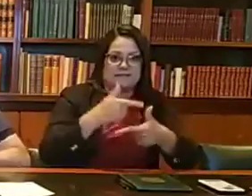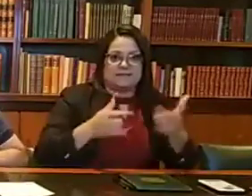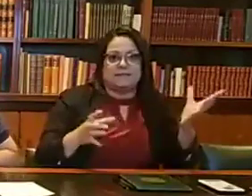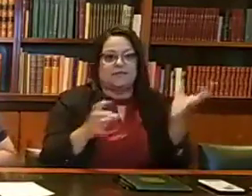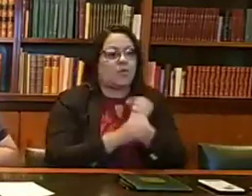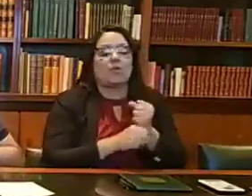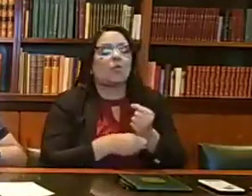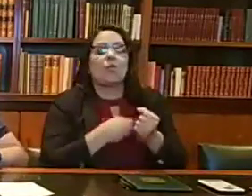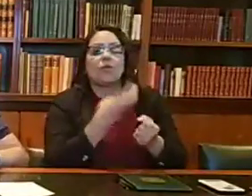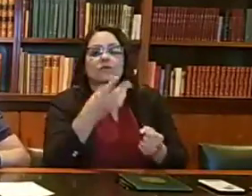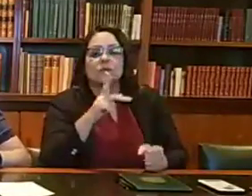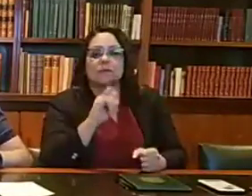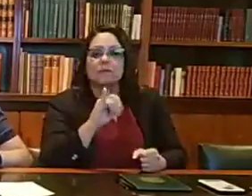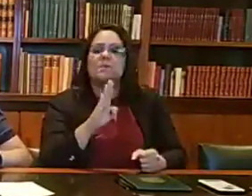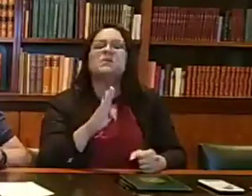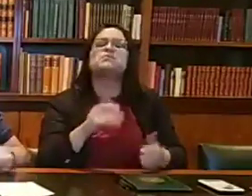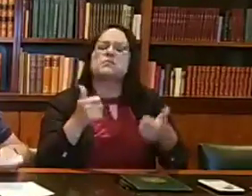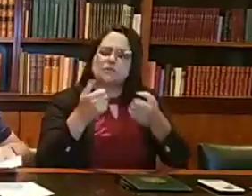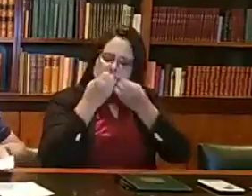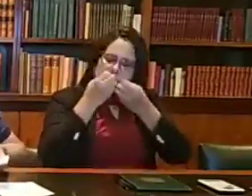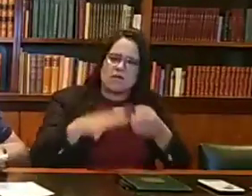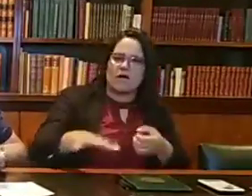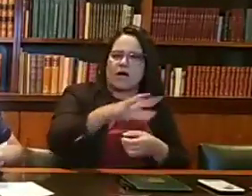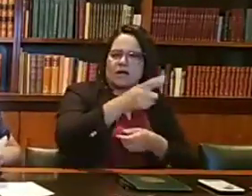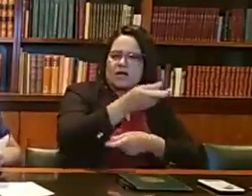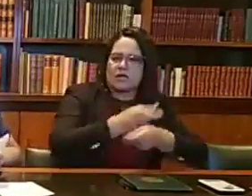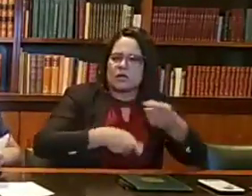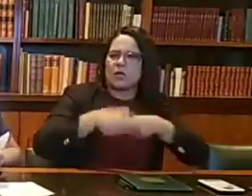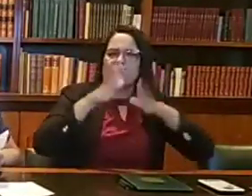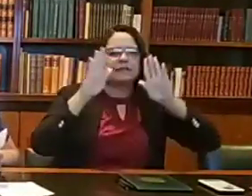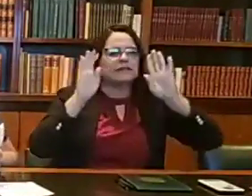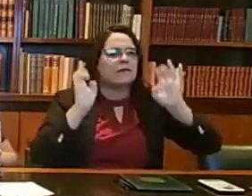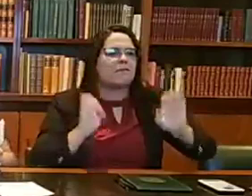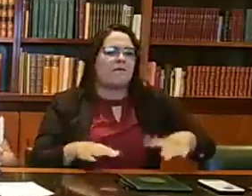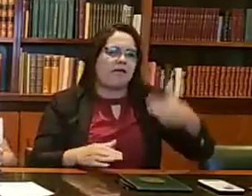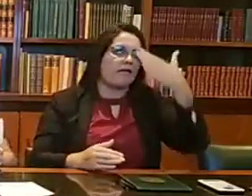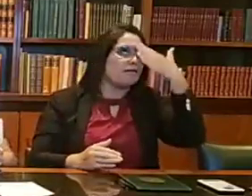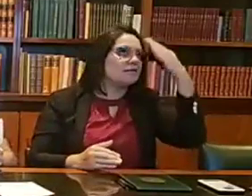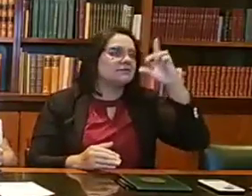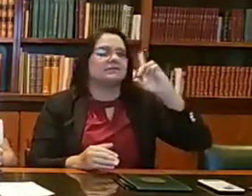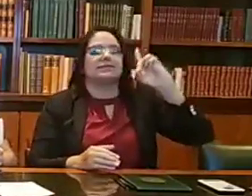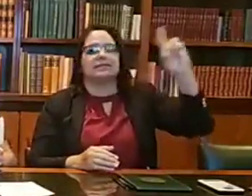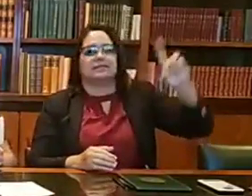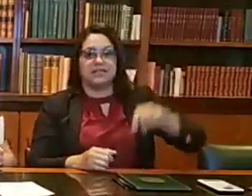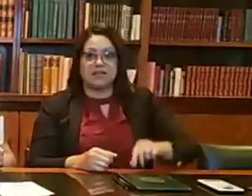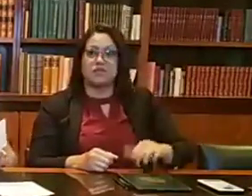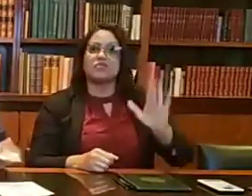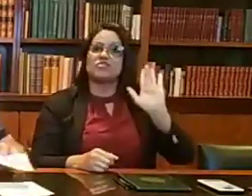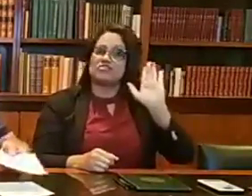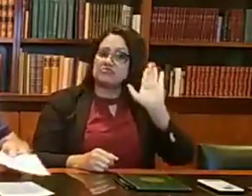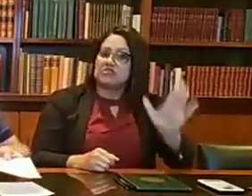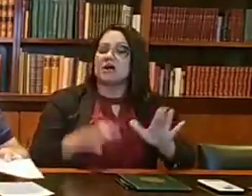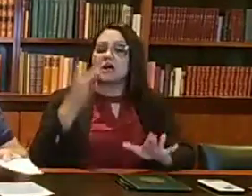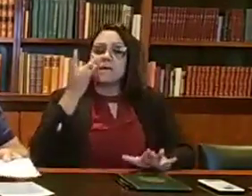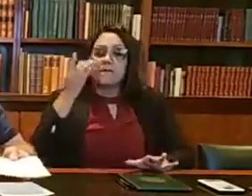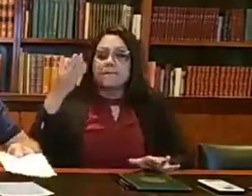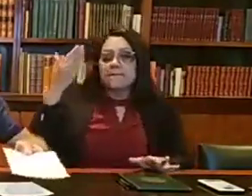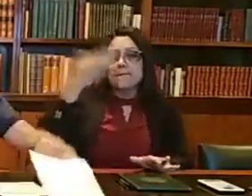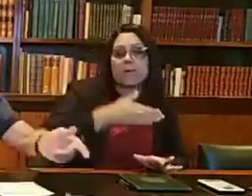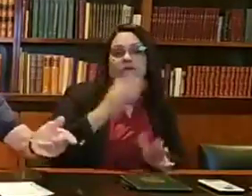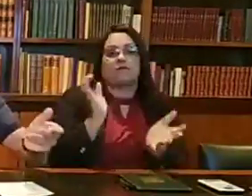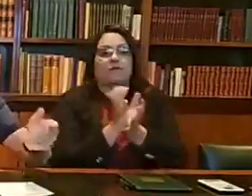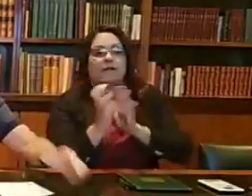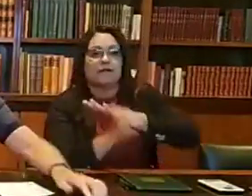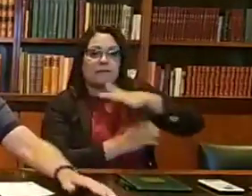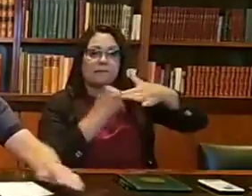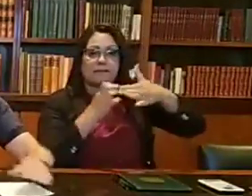Então, está muito bem a economia, graças a Deus, segundo aí o Paulo Guedes, equipe econômica, testemunhado e comprovado pelos empresários de São Paulo.